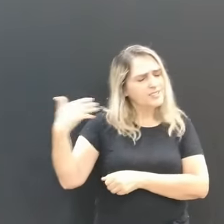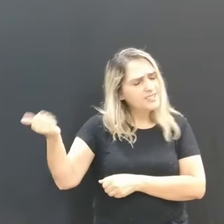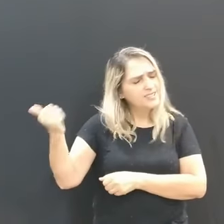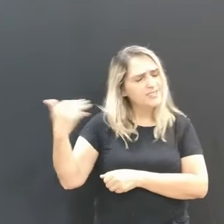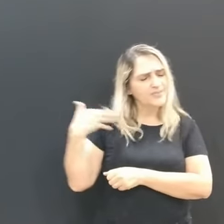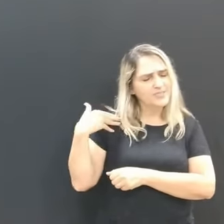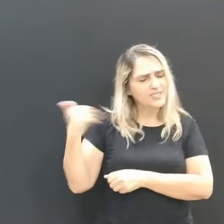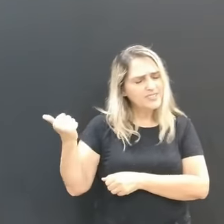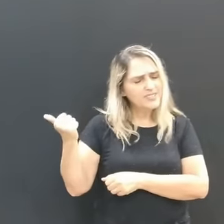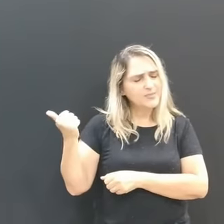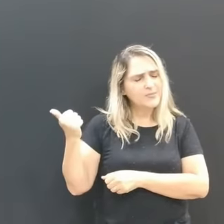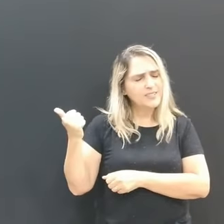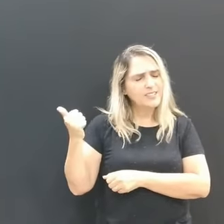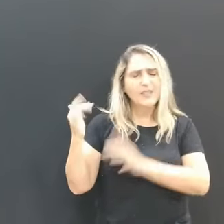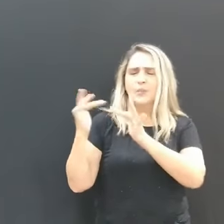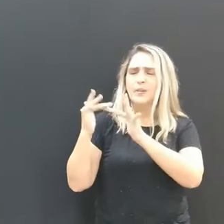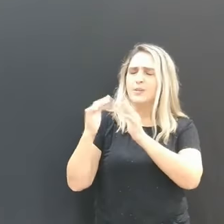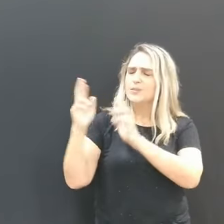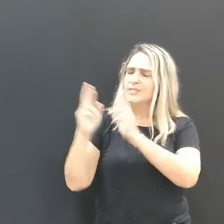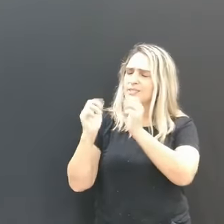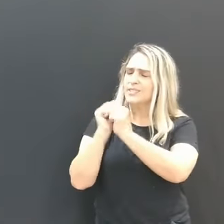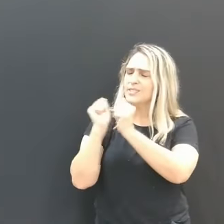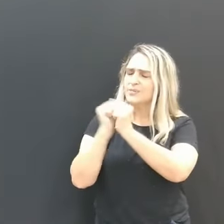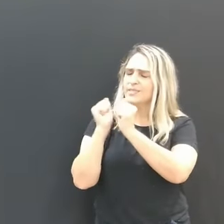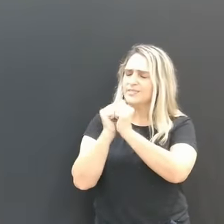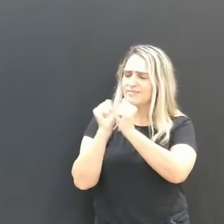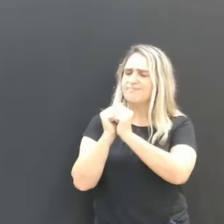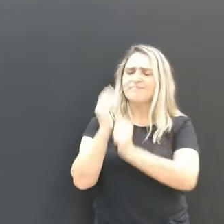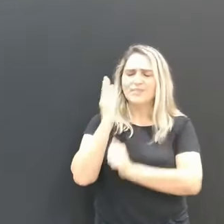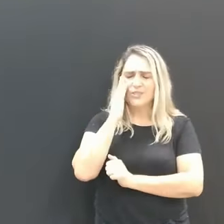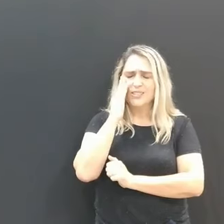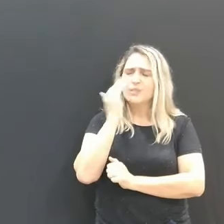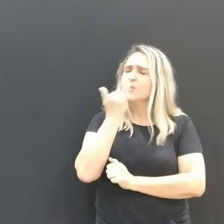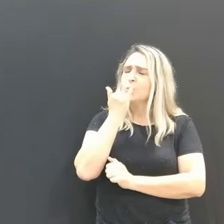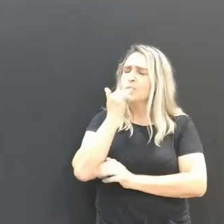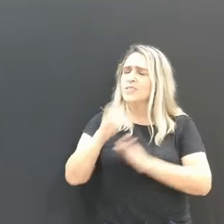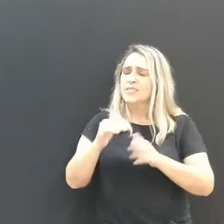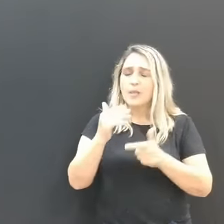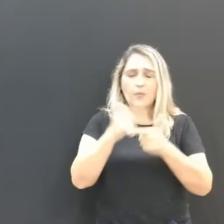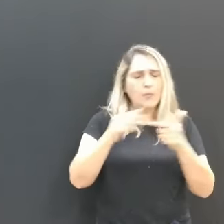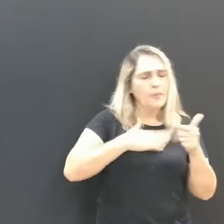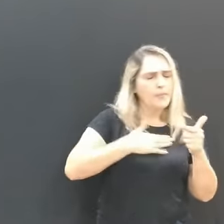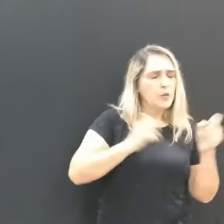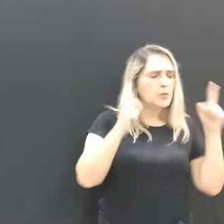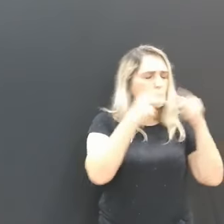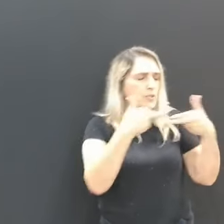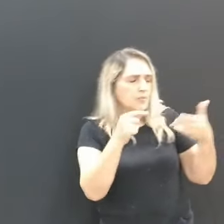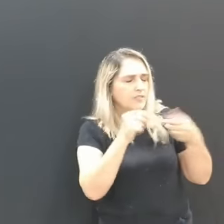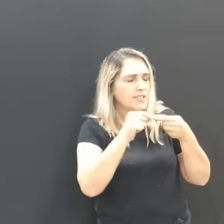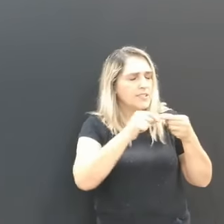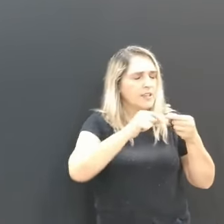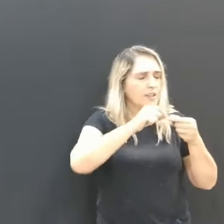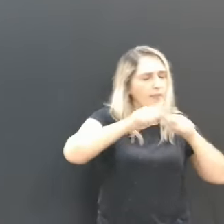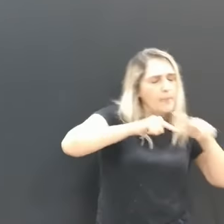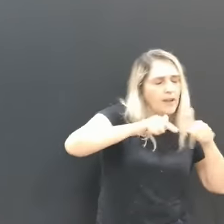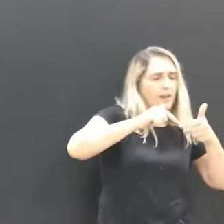Senhor sempre cuidou de mim. Desde quando eu era criança, o Senhor sempre cuidou de mim. O Senhor sempre me entendeu nas